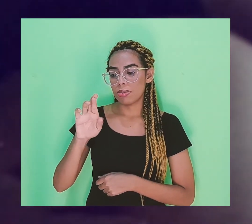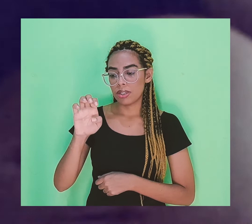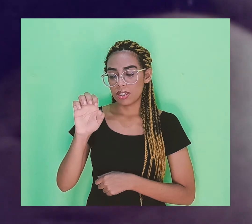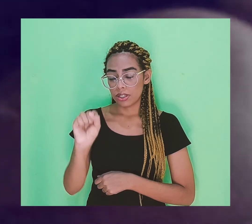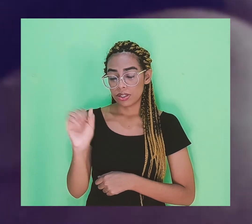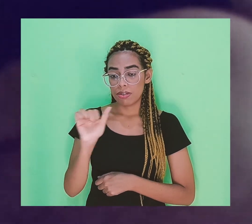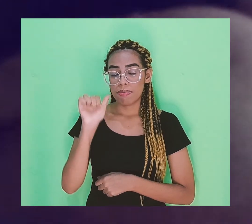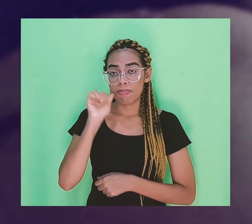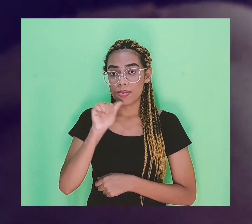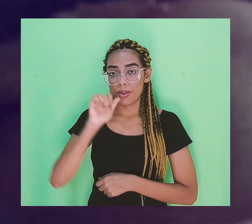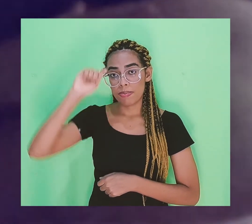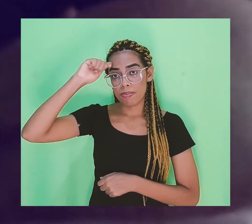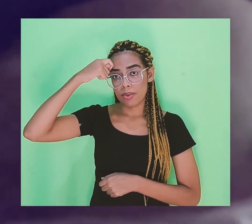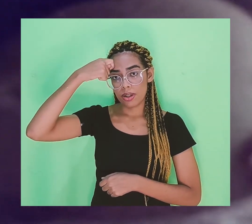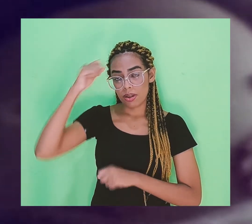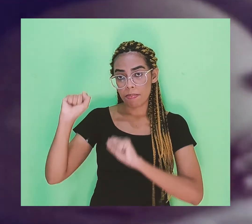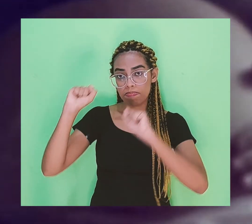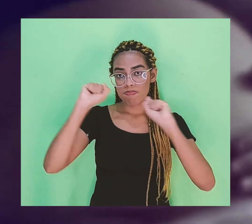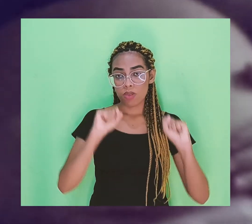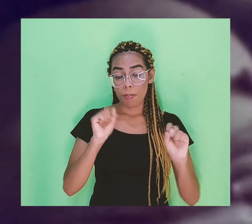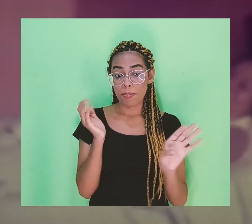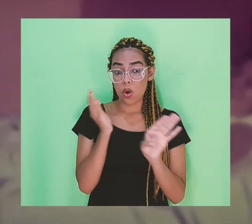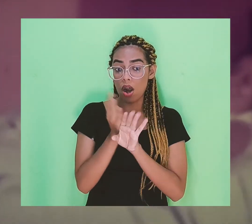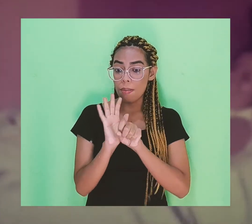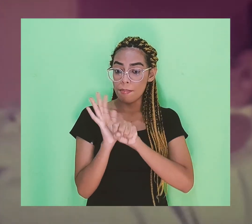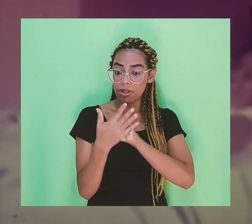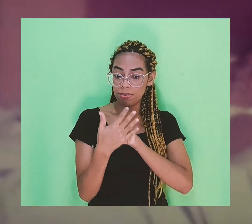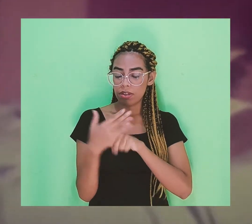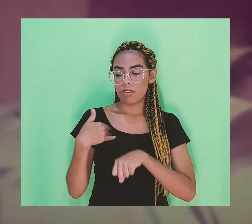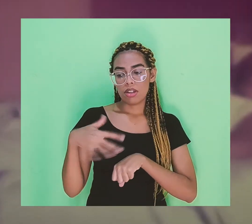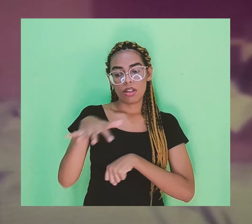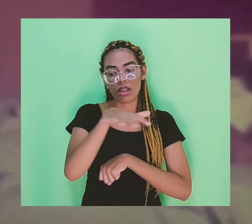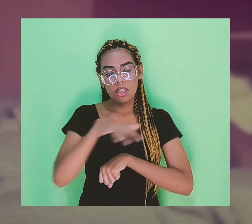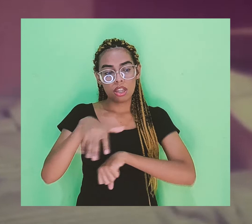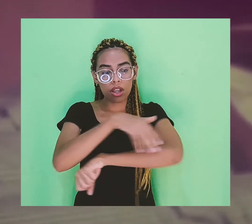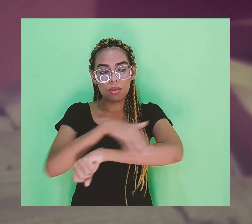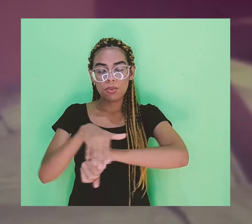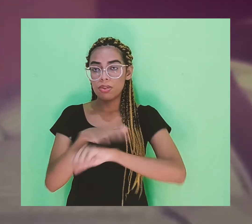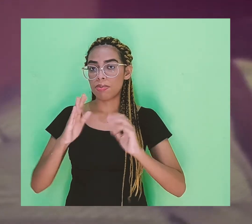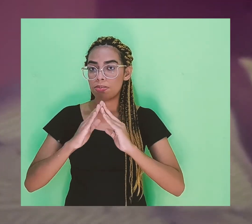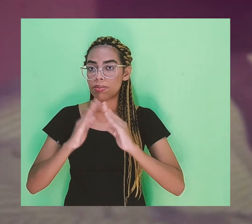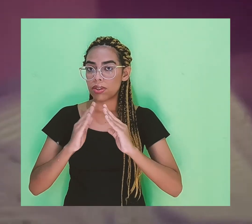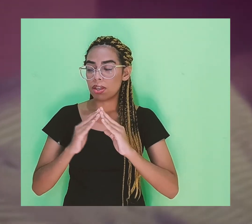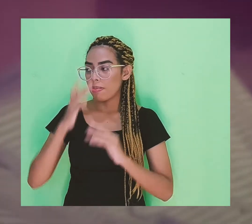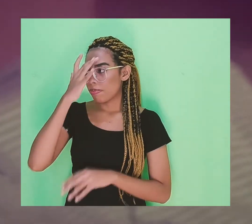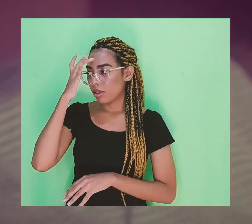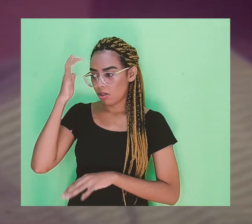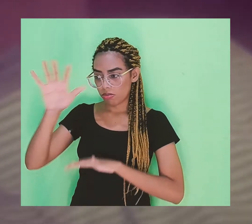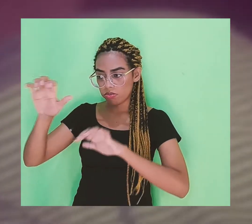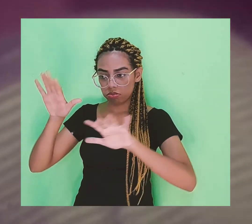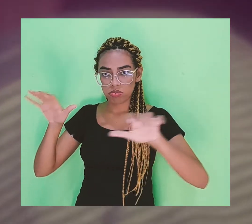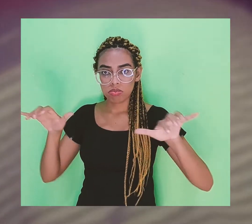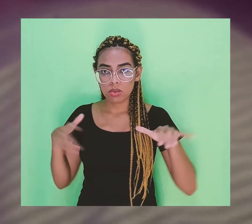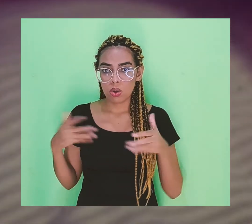muito massa. Por conta da pandemia, foi na rua da minha casa, foi um espaço mais reduzido, com o pessoal da rua mesmo